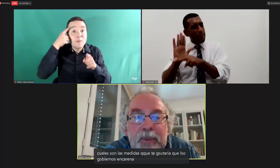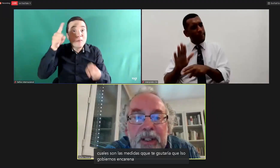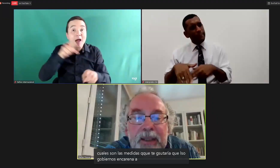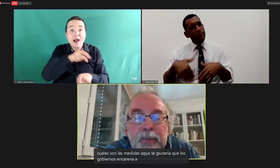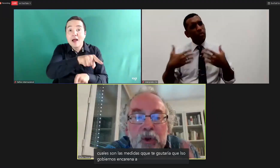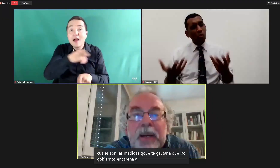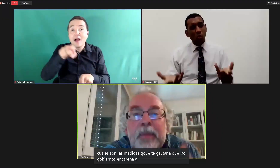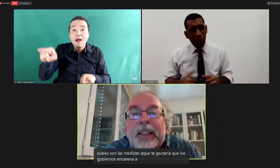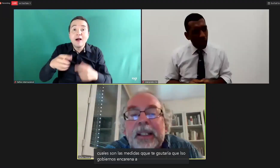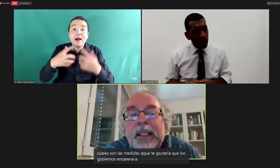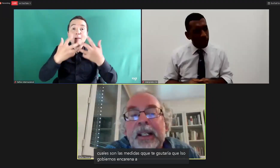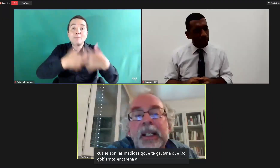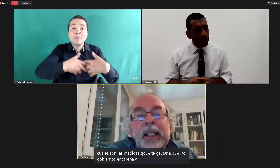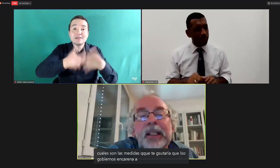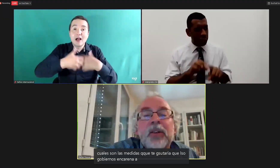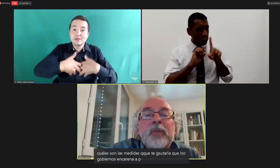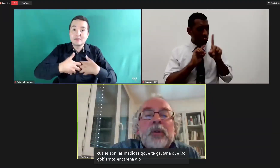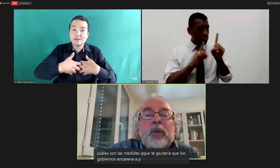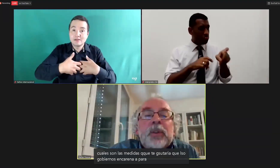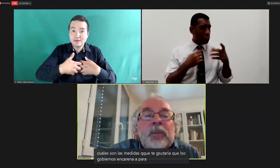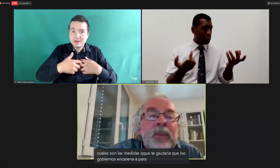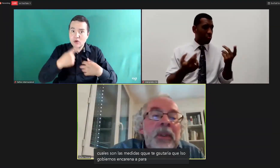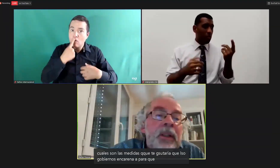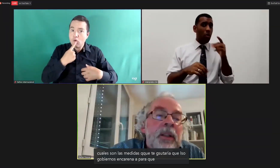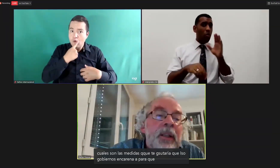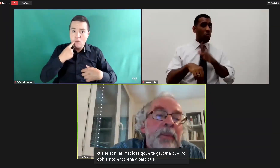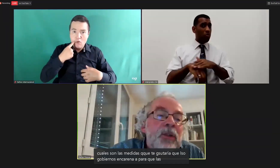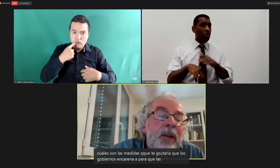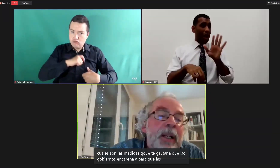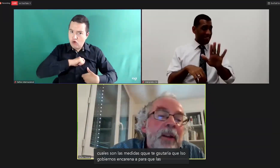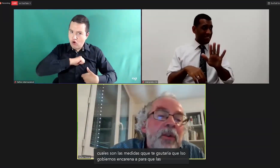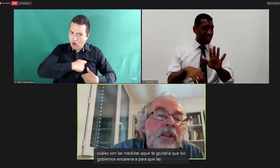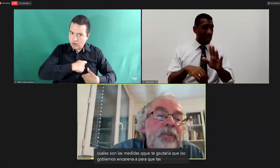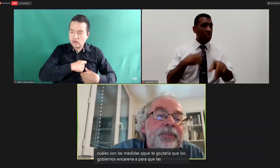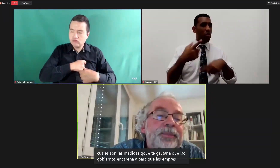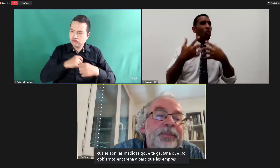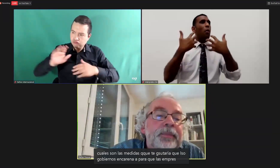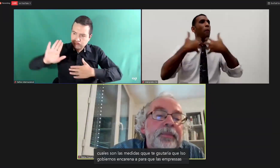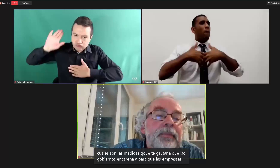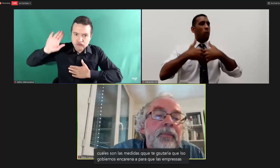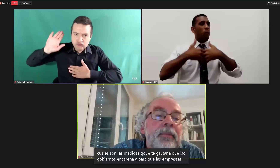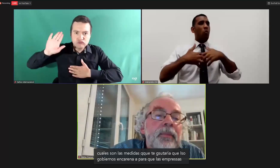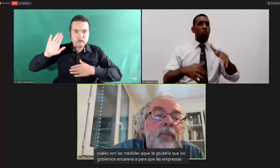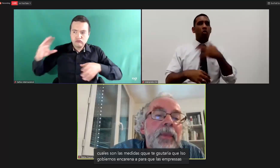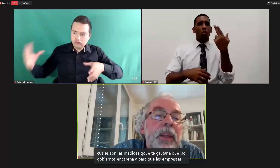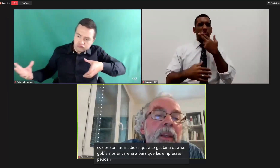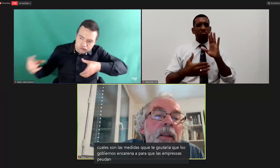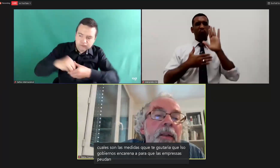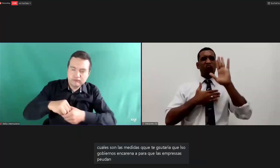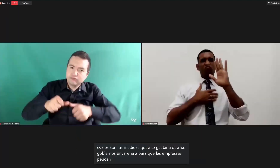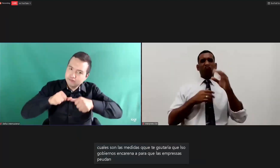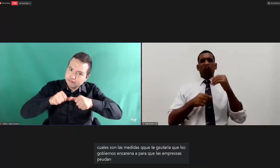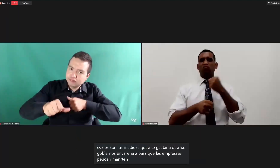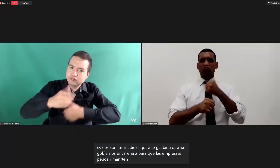personas con discapacidad puedan mantener ese compromiso. Te paso la palabra, Rodrigo.